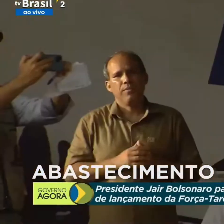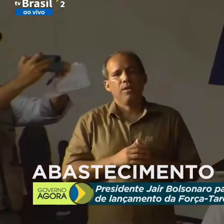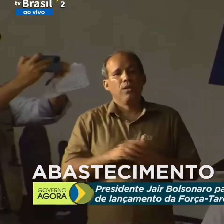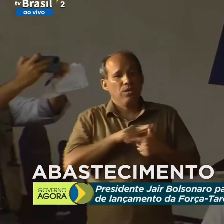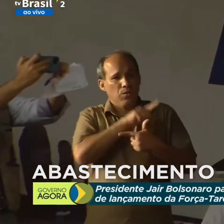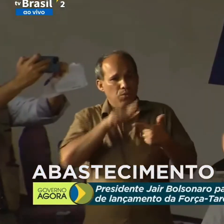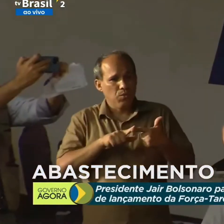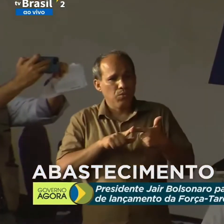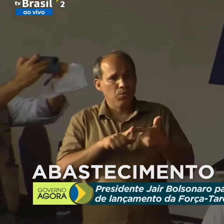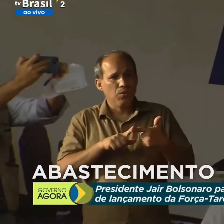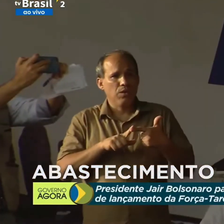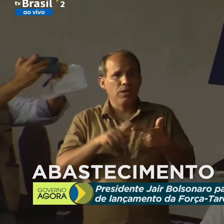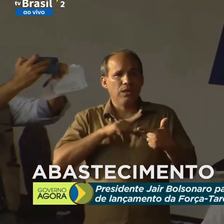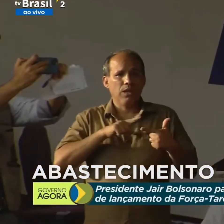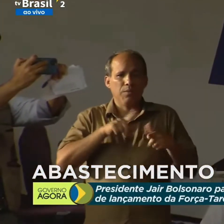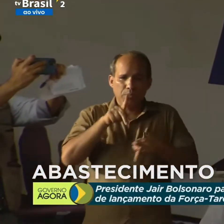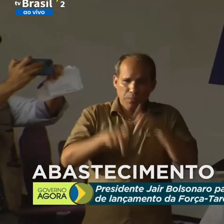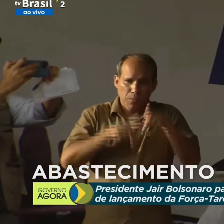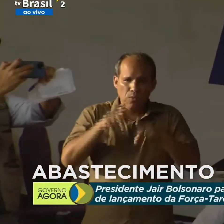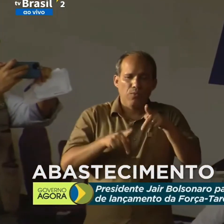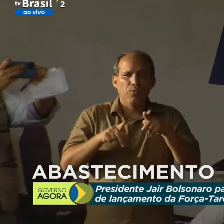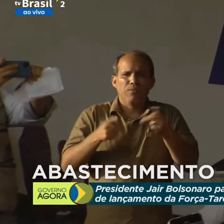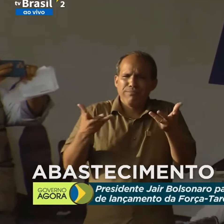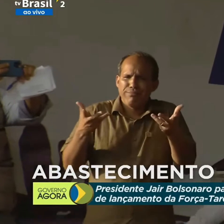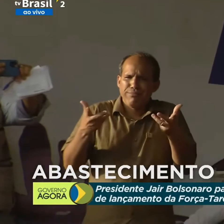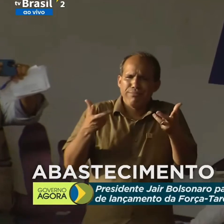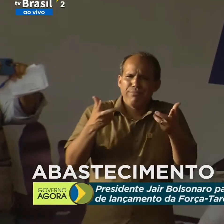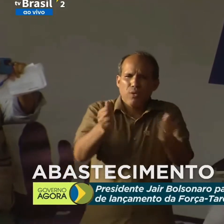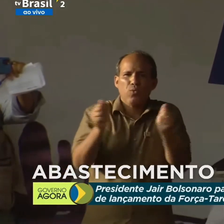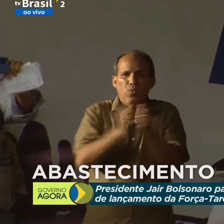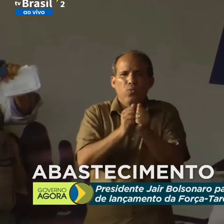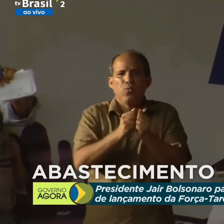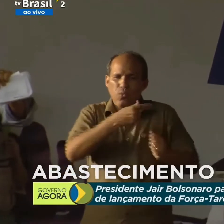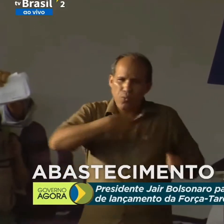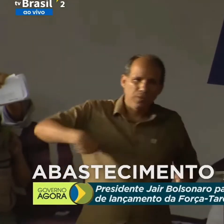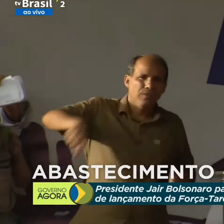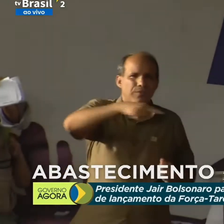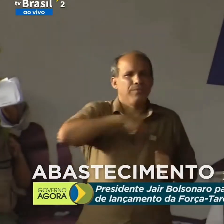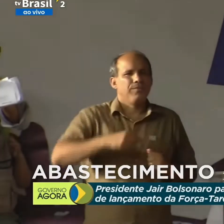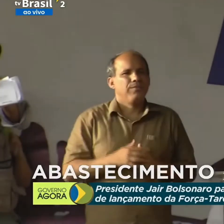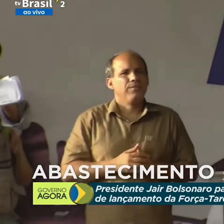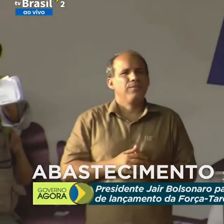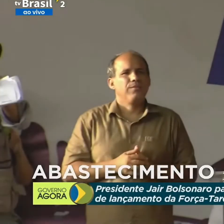E o segundo, que temos um povo maravilhoso ao nosso lado.